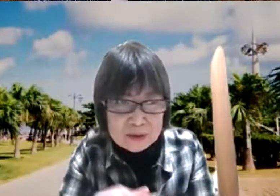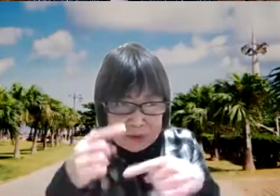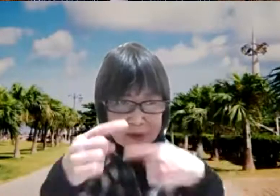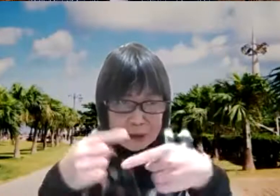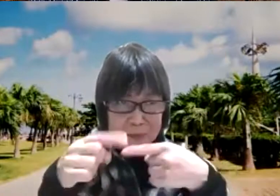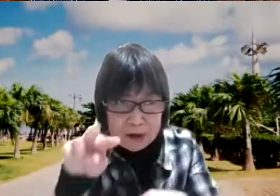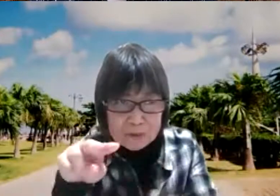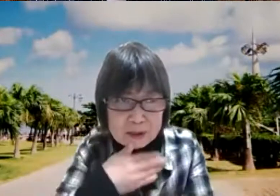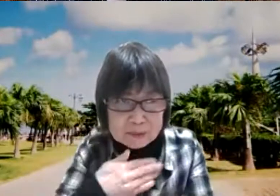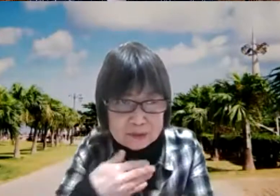じゃあ、見て分かるんでしょ う。